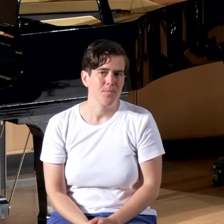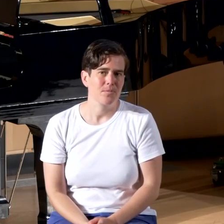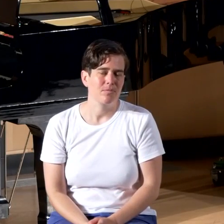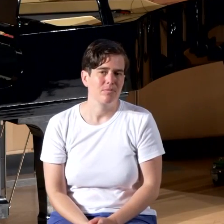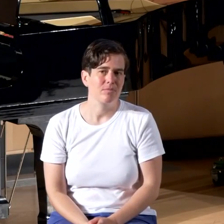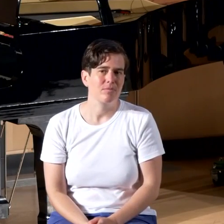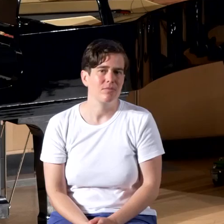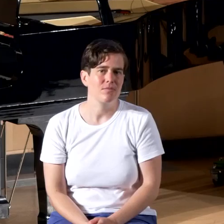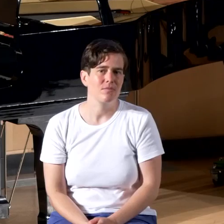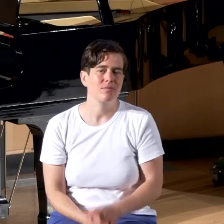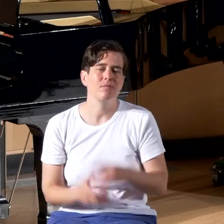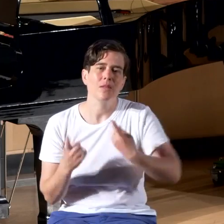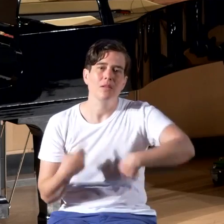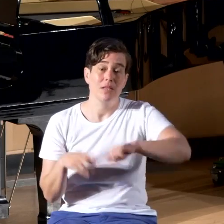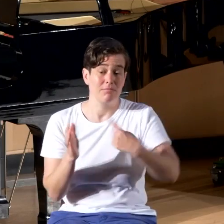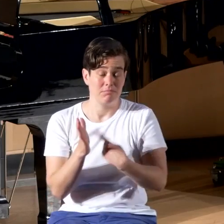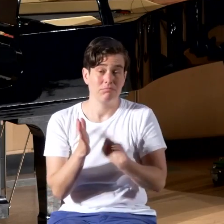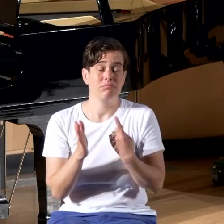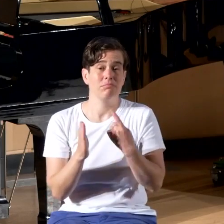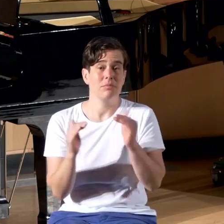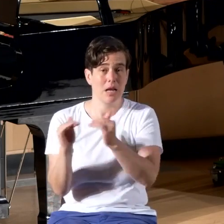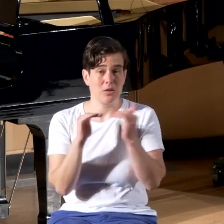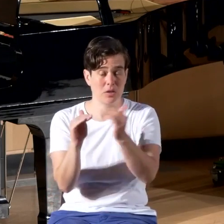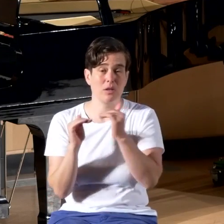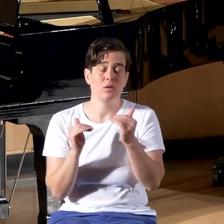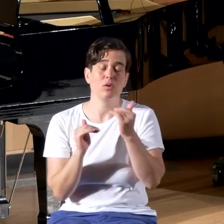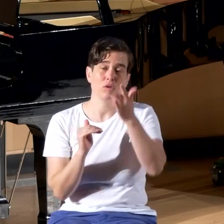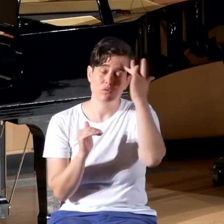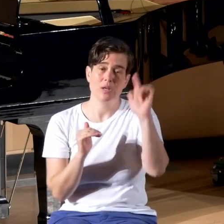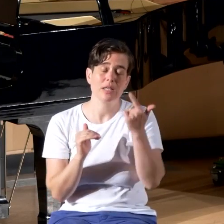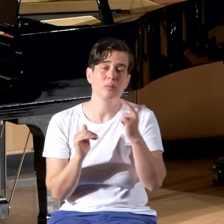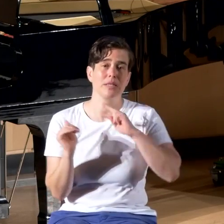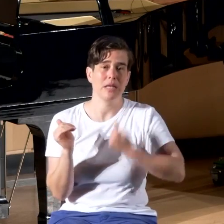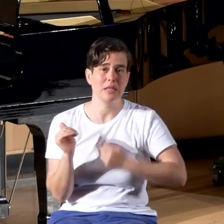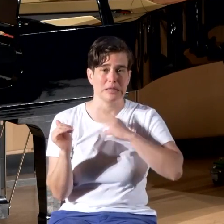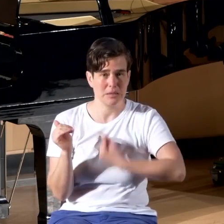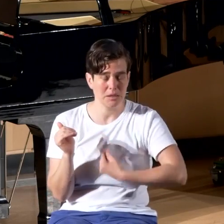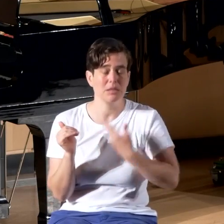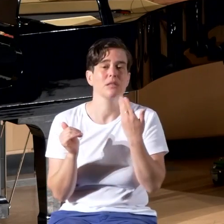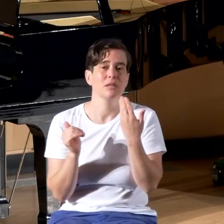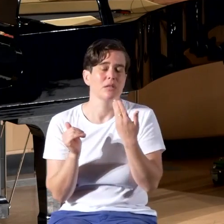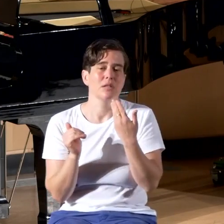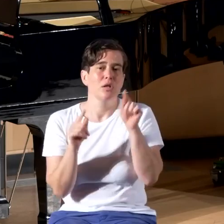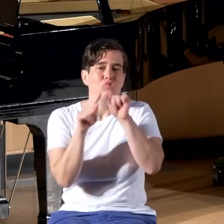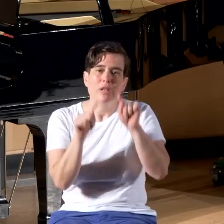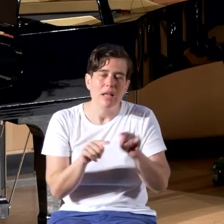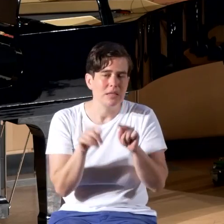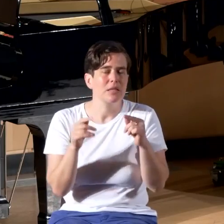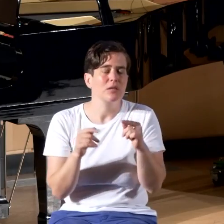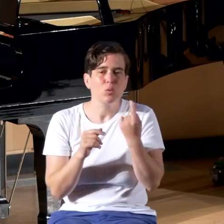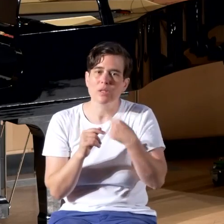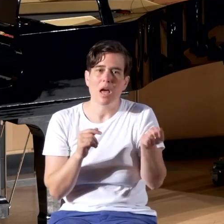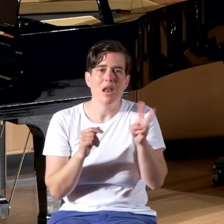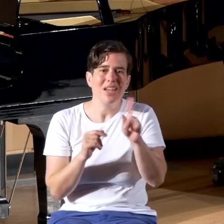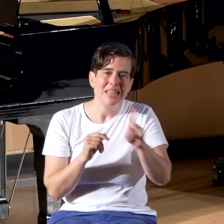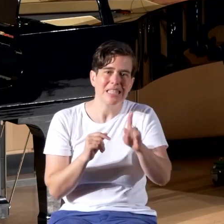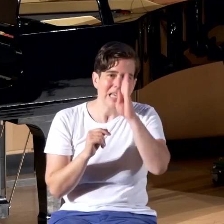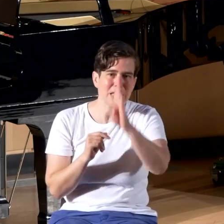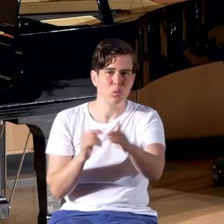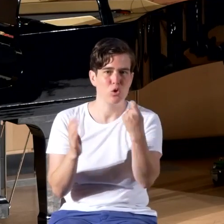Wir brauchen die volle Gleichstellung von Schwulen, Lesben, Trans, Sternchen und allen, die nicht der heterosexuellen